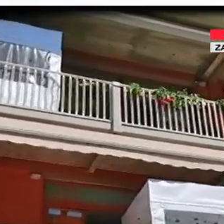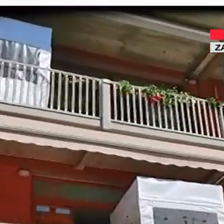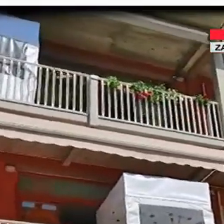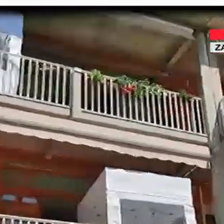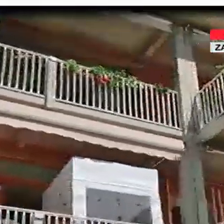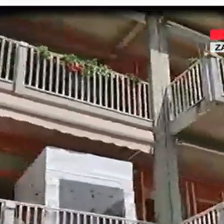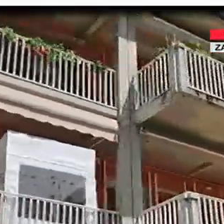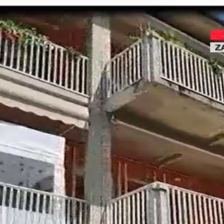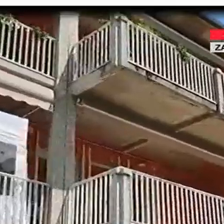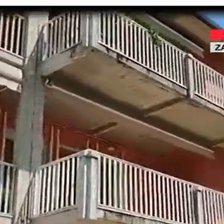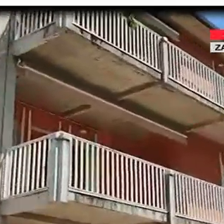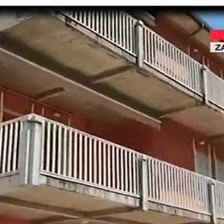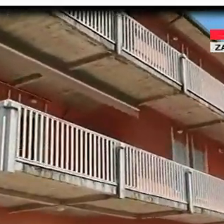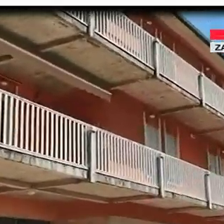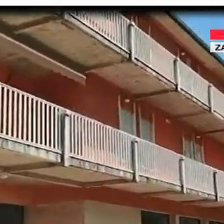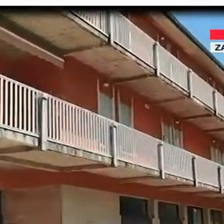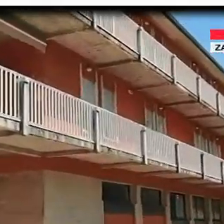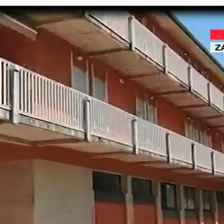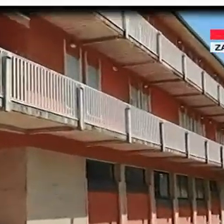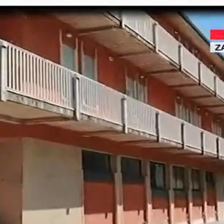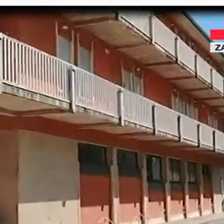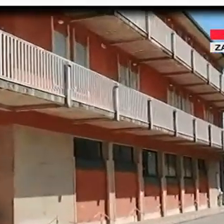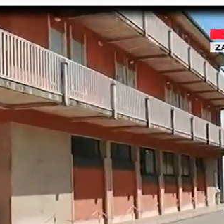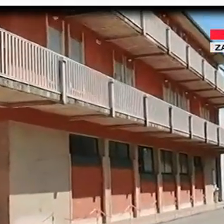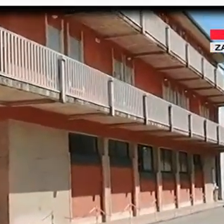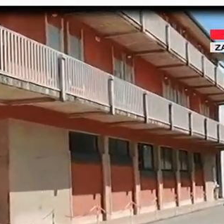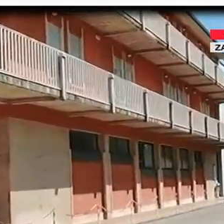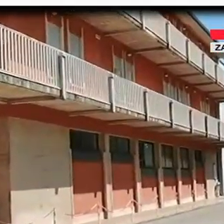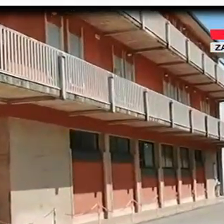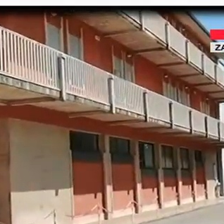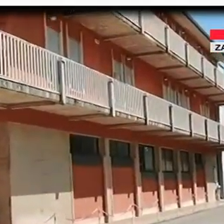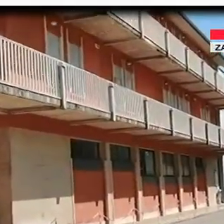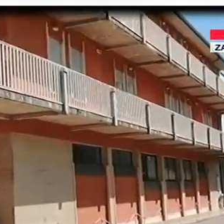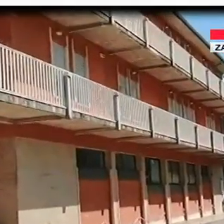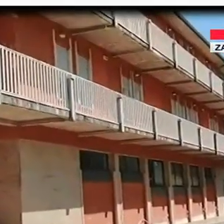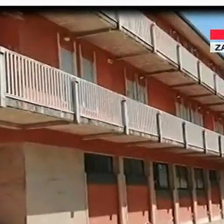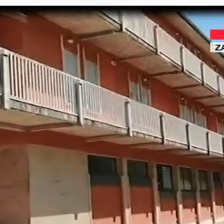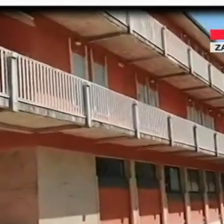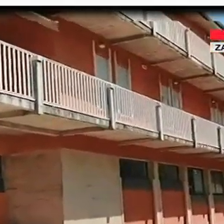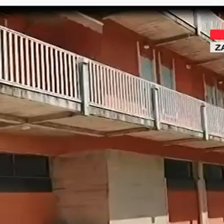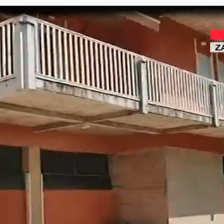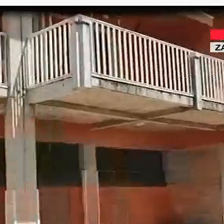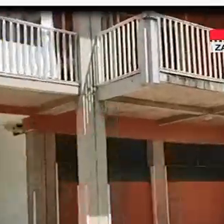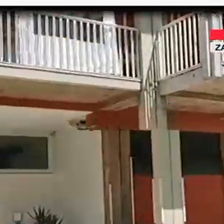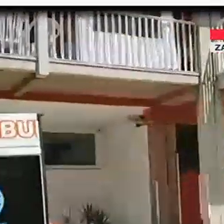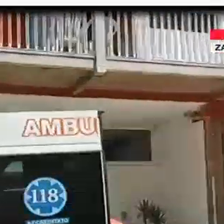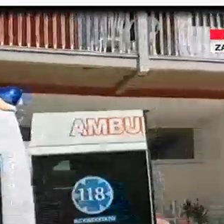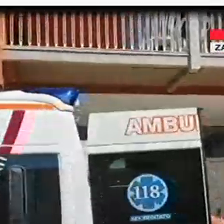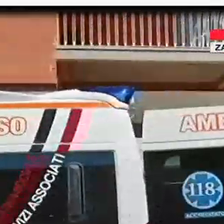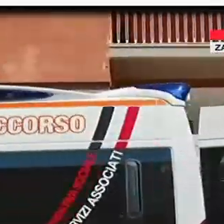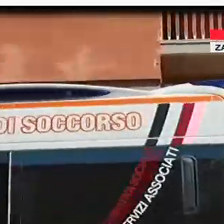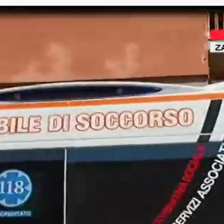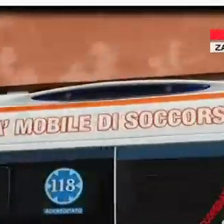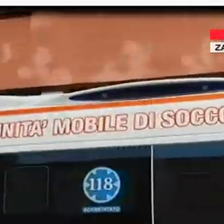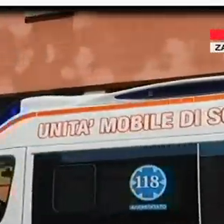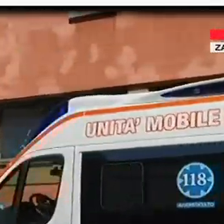Pass, il fatto di essere vaccinati e quindi portare una certificazione di questo vaccino, il fatto di dover fare il tampone,